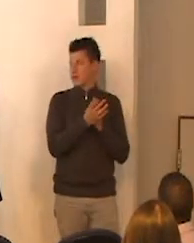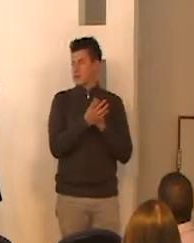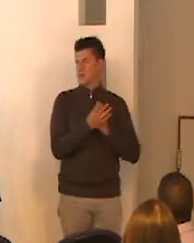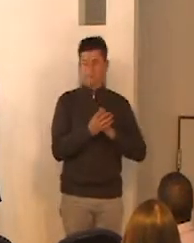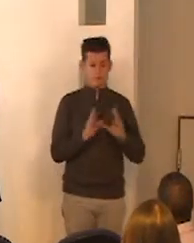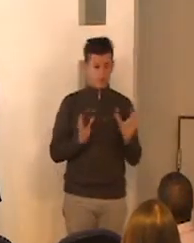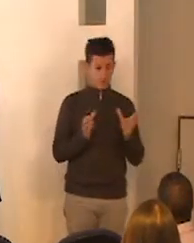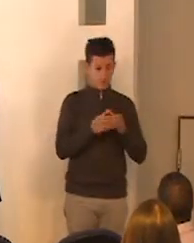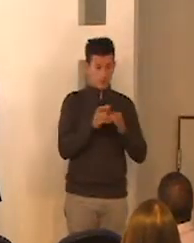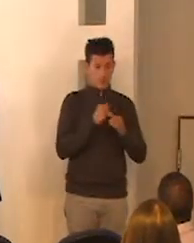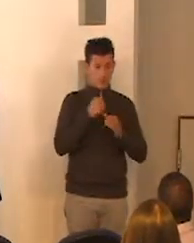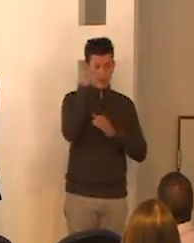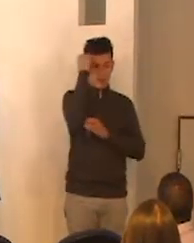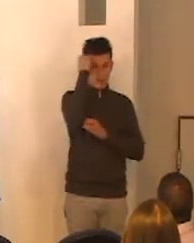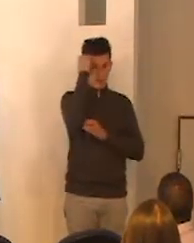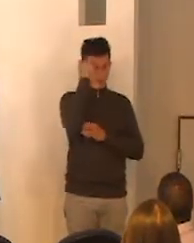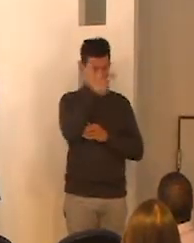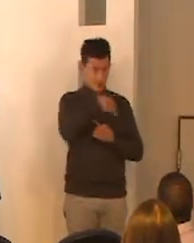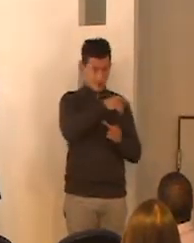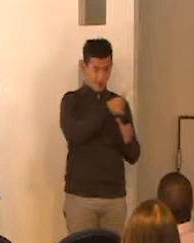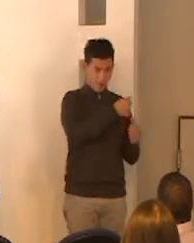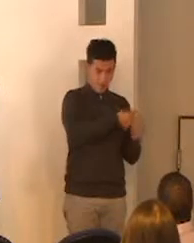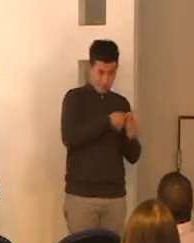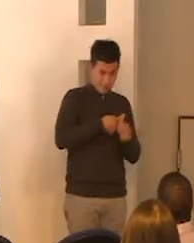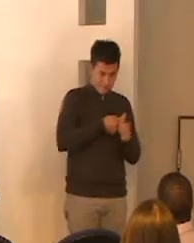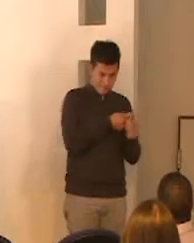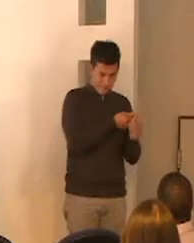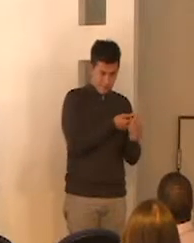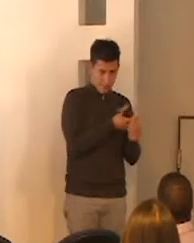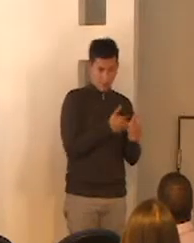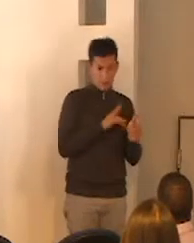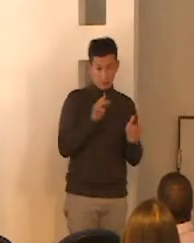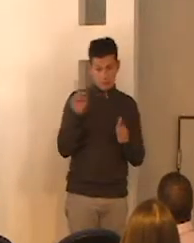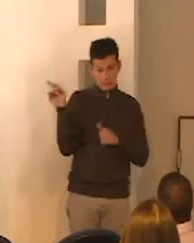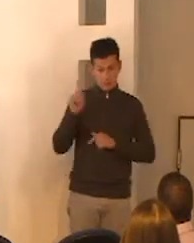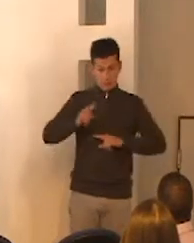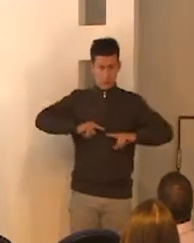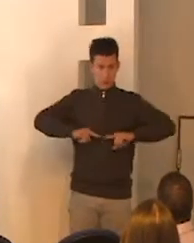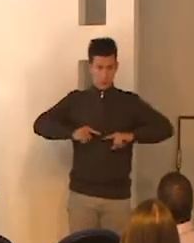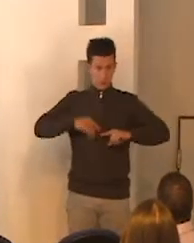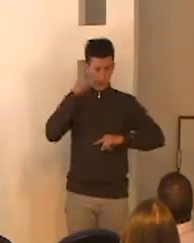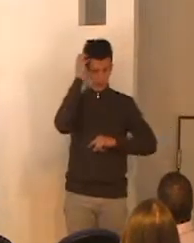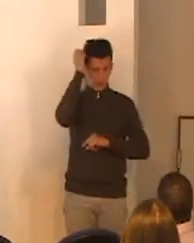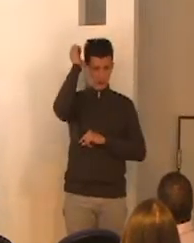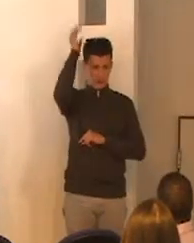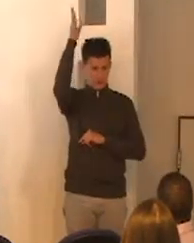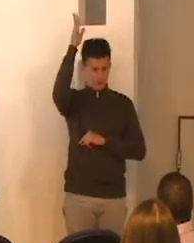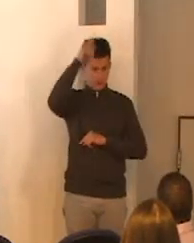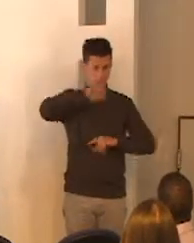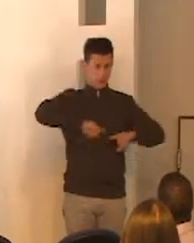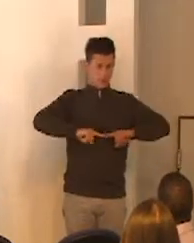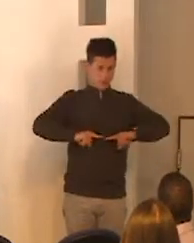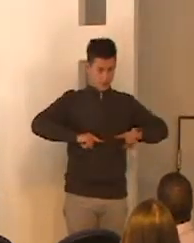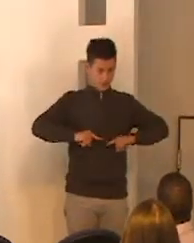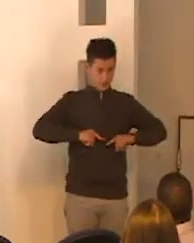equipo de profesores que la conforman, del cual en este momento yo soy el coordinador,